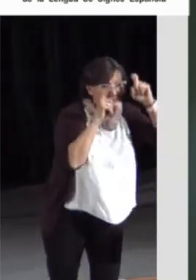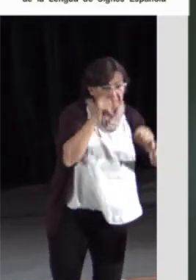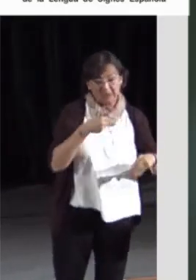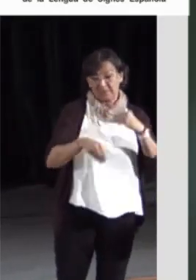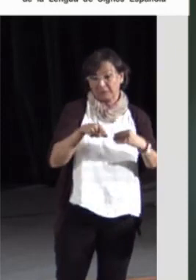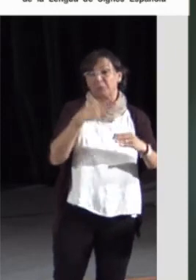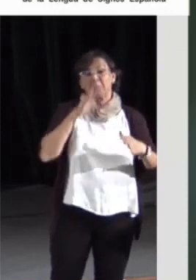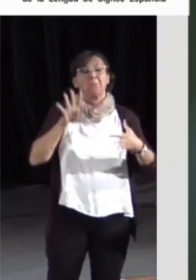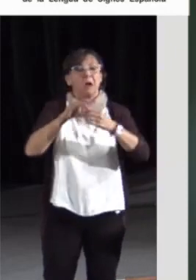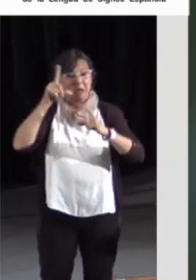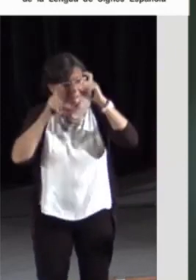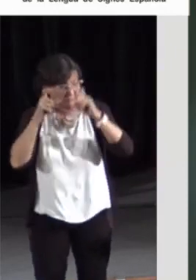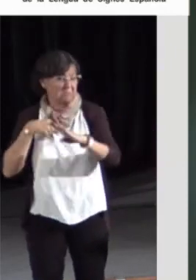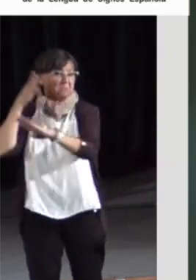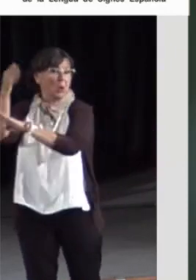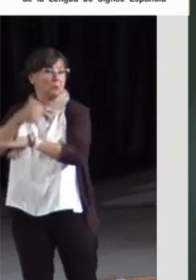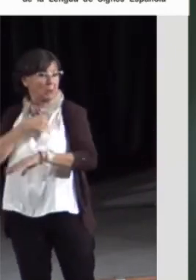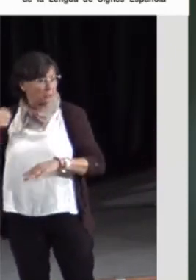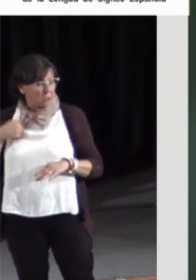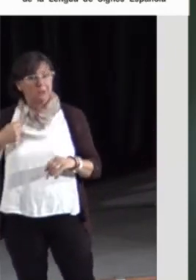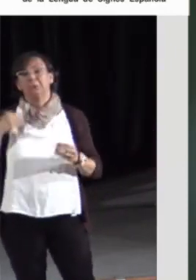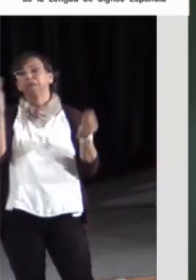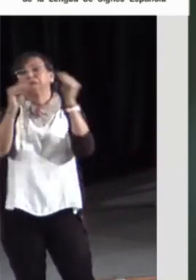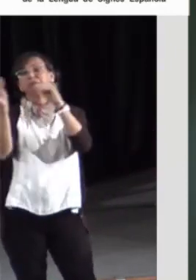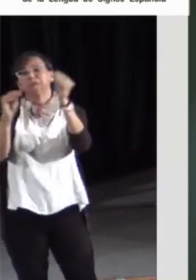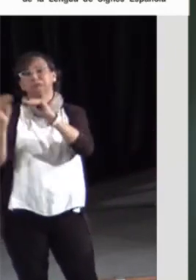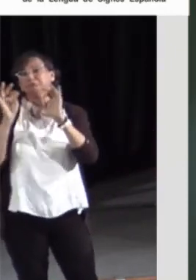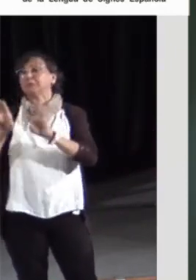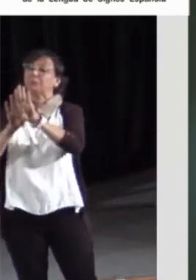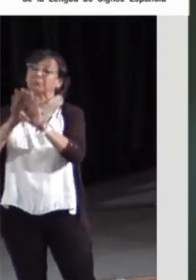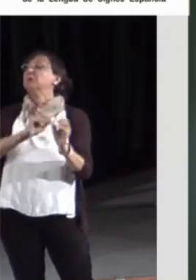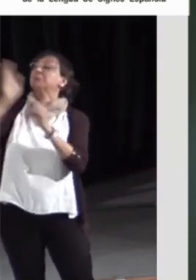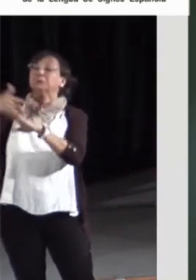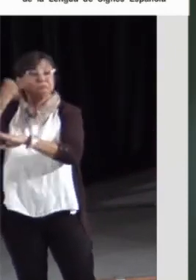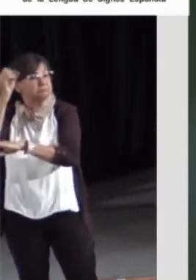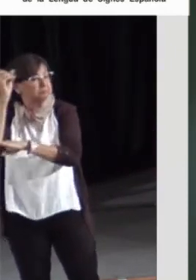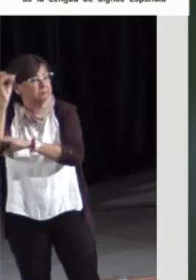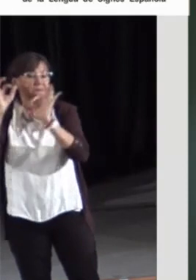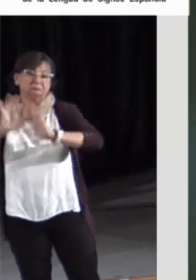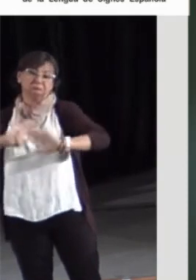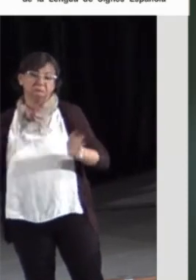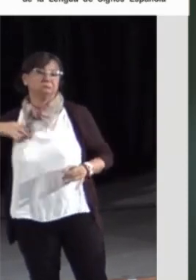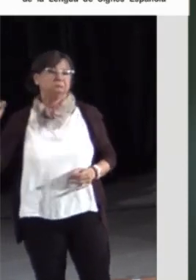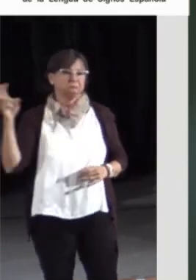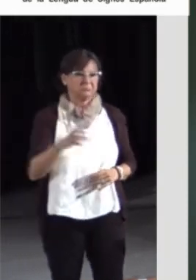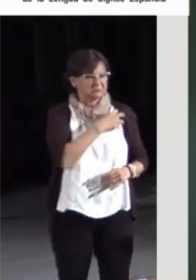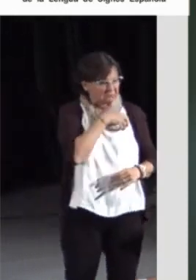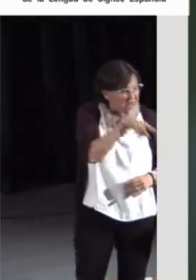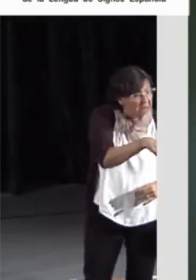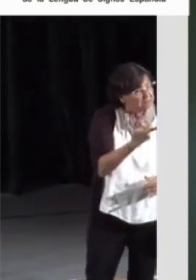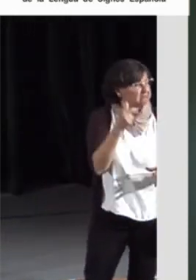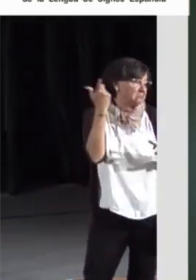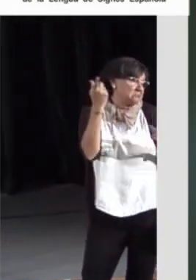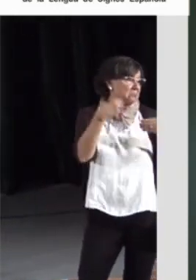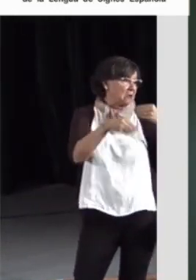que nos presentamos para explicar en Polonia los materiales que habíamos elaborado.